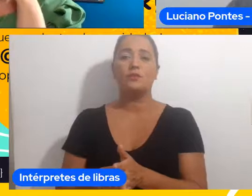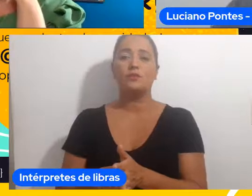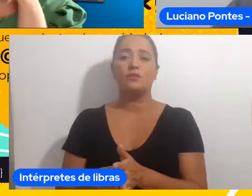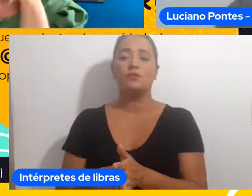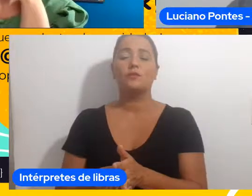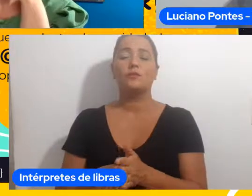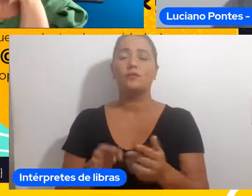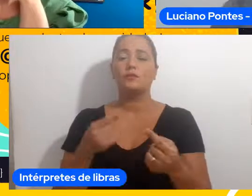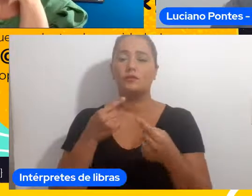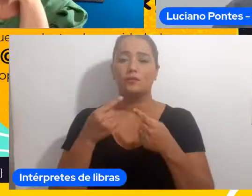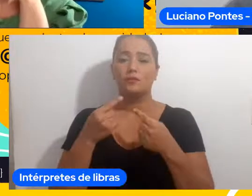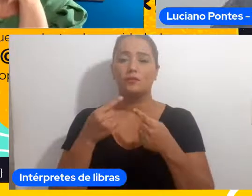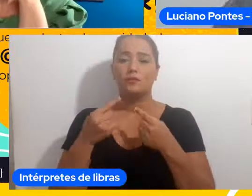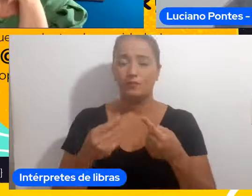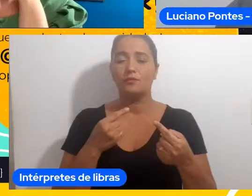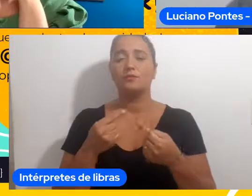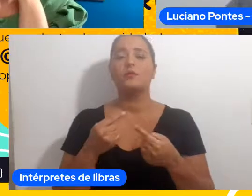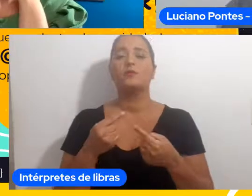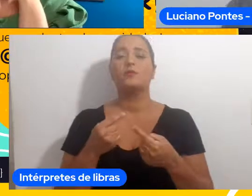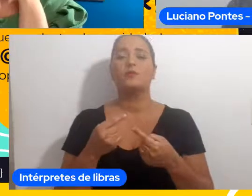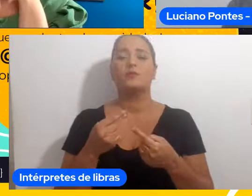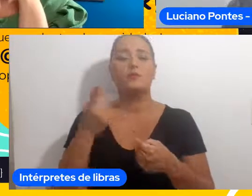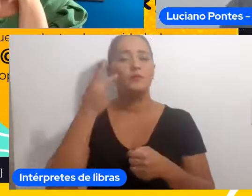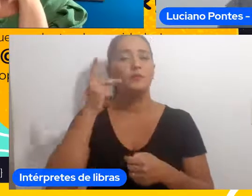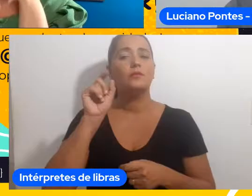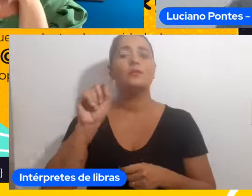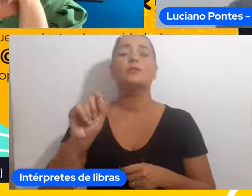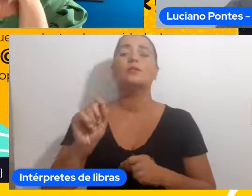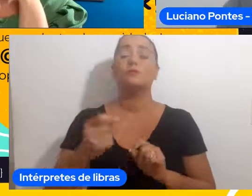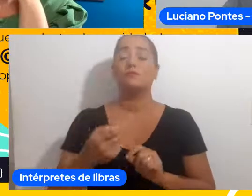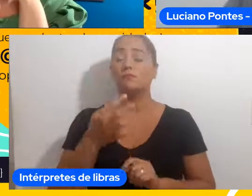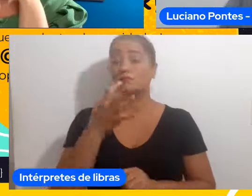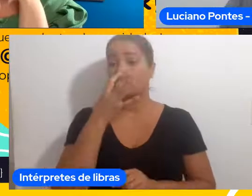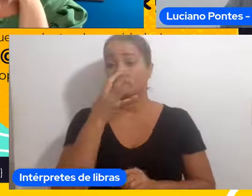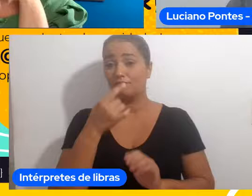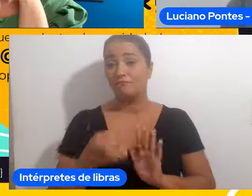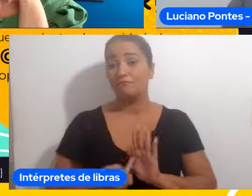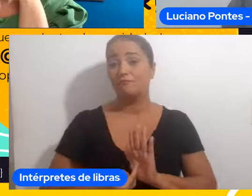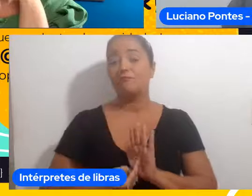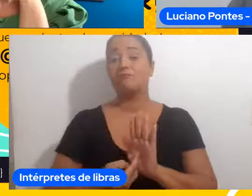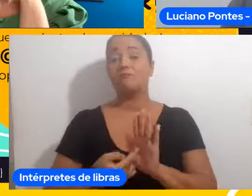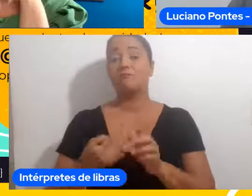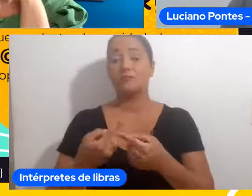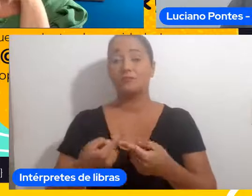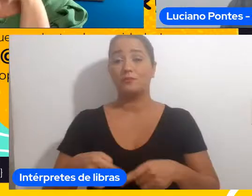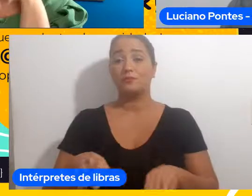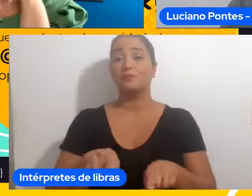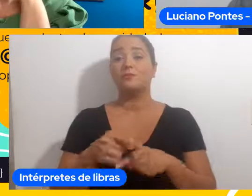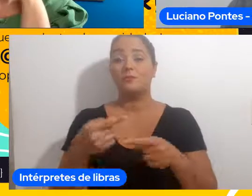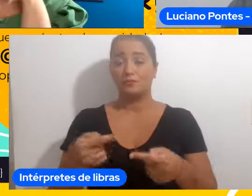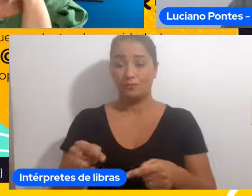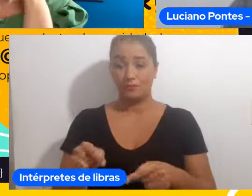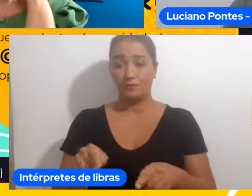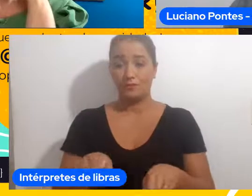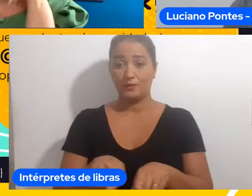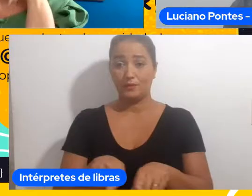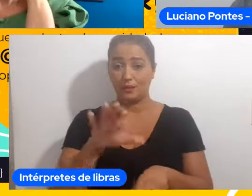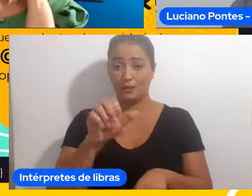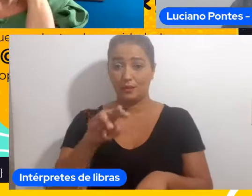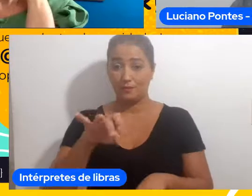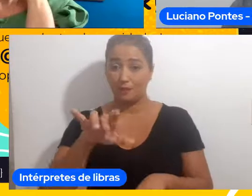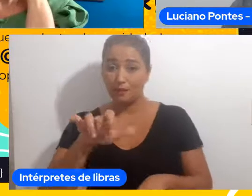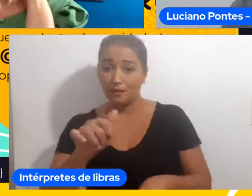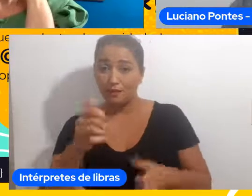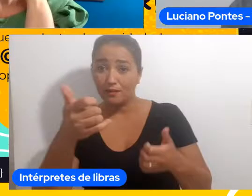das crianças para contemplar, né, para experienciar a música clássica. Camila, você tem mais alguma coisa para falar para a